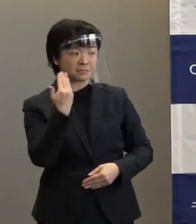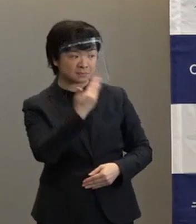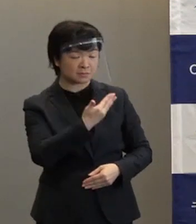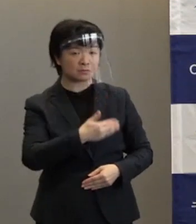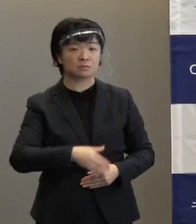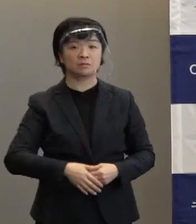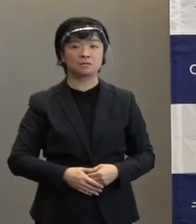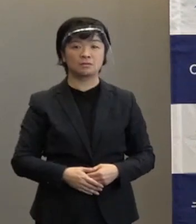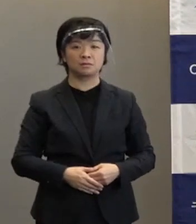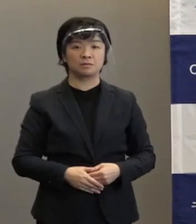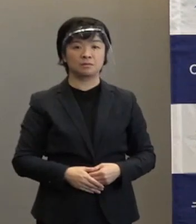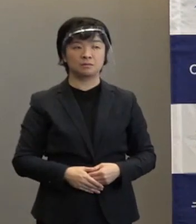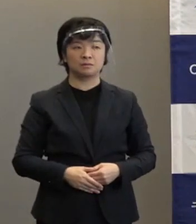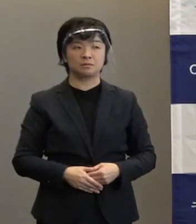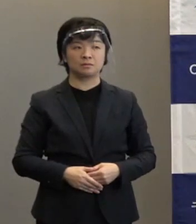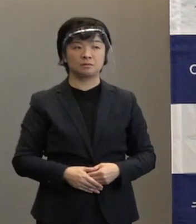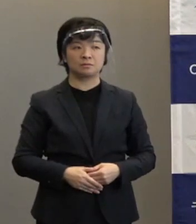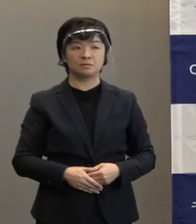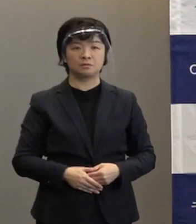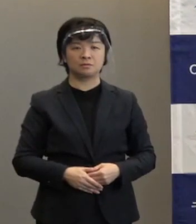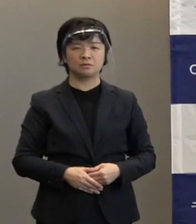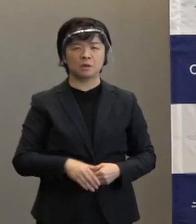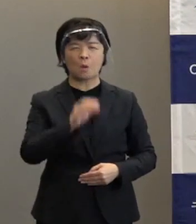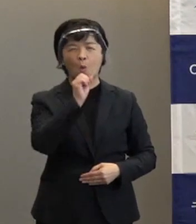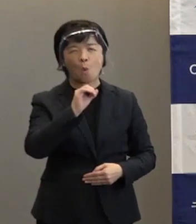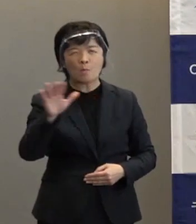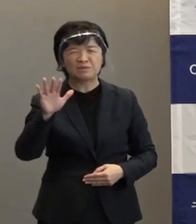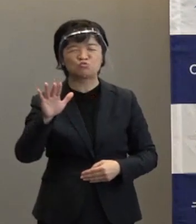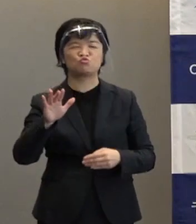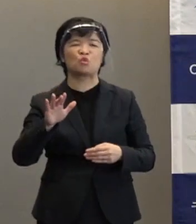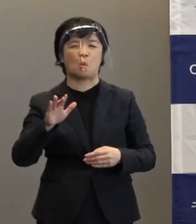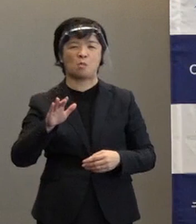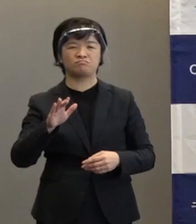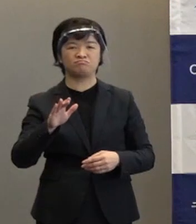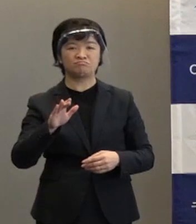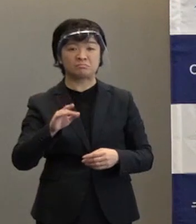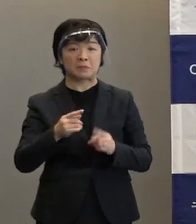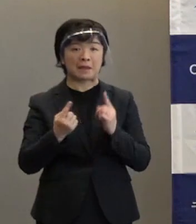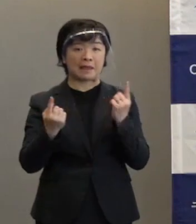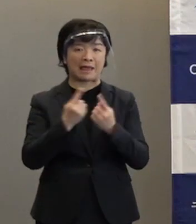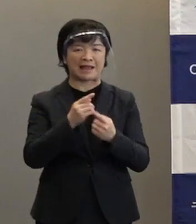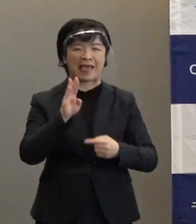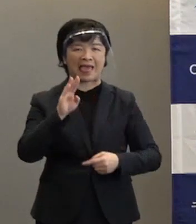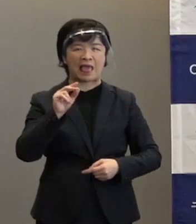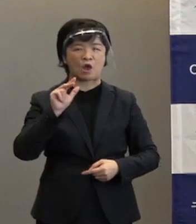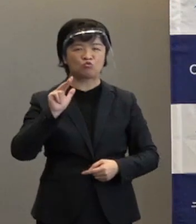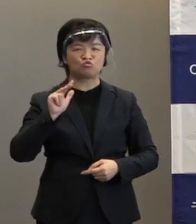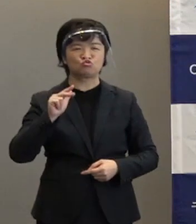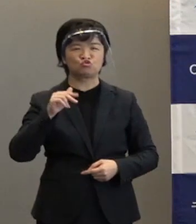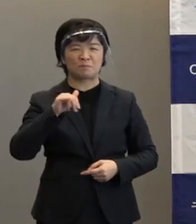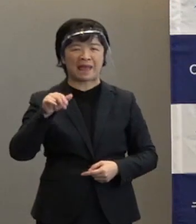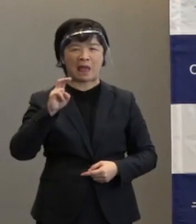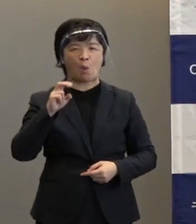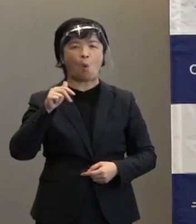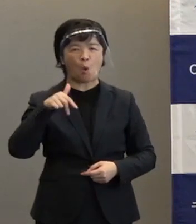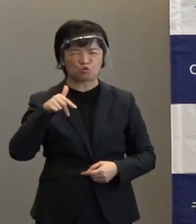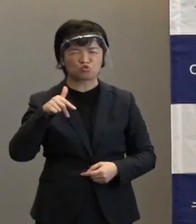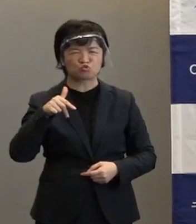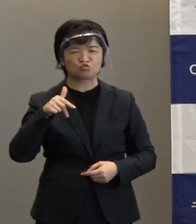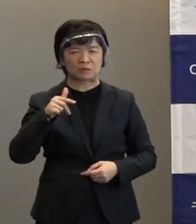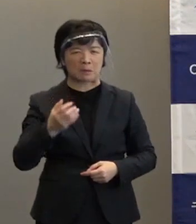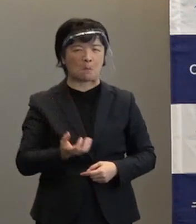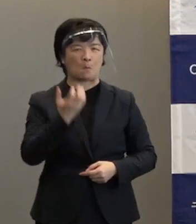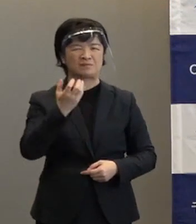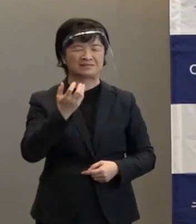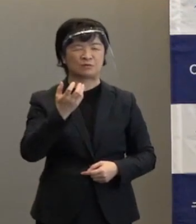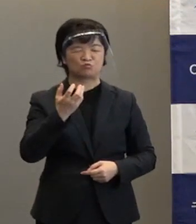千葉日報の福田と申します。オミクロン株の派生型のケルベロスについてちょっと、はい、ご認識をお伺いしたいんですけれども、一部